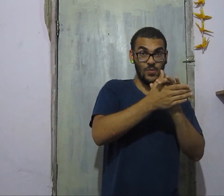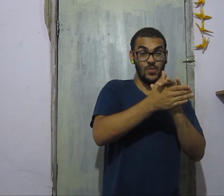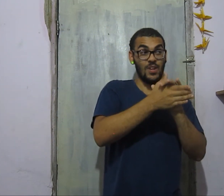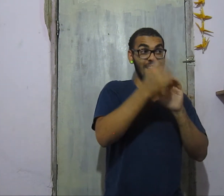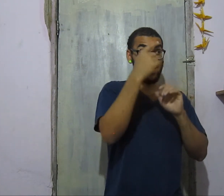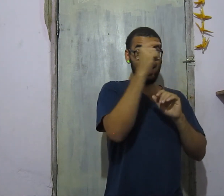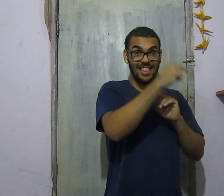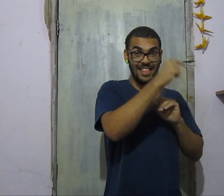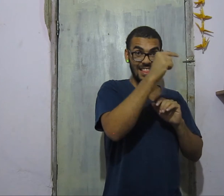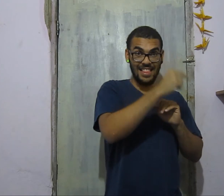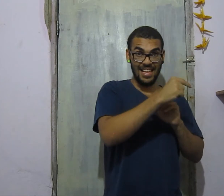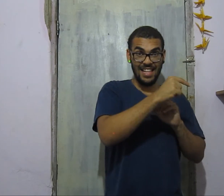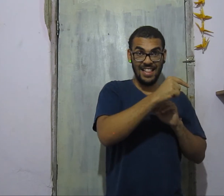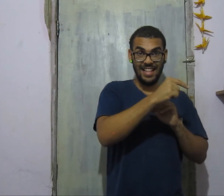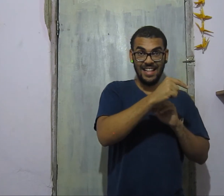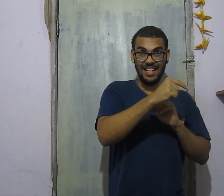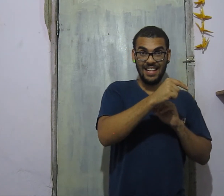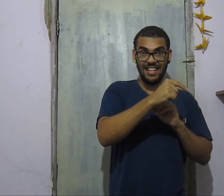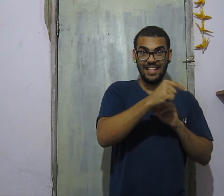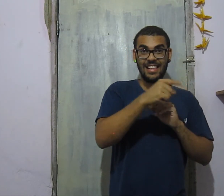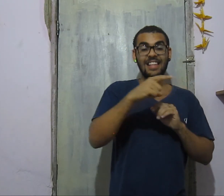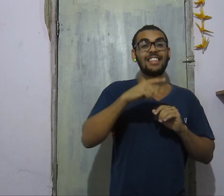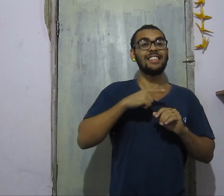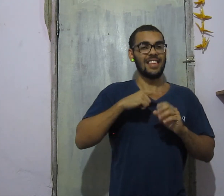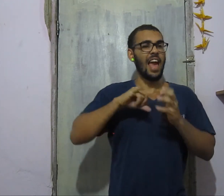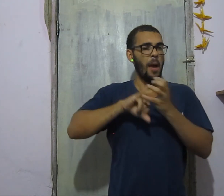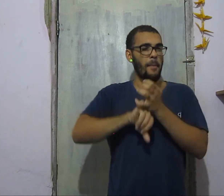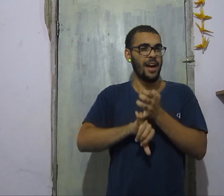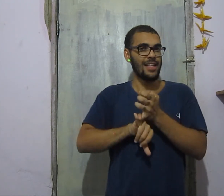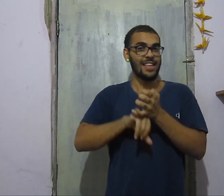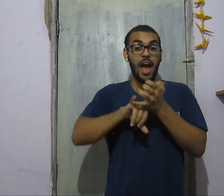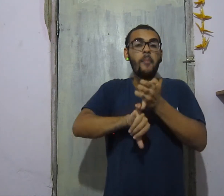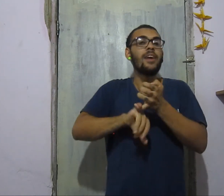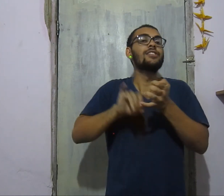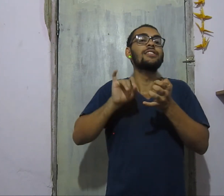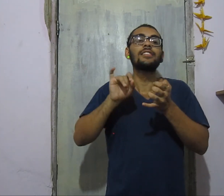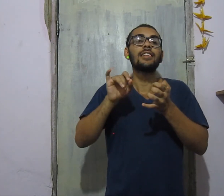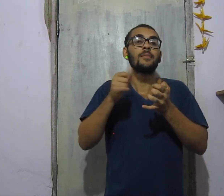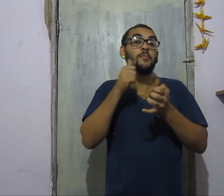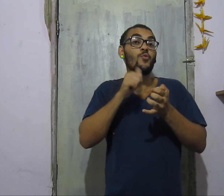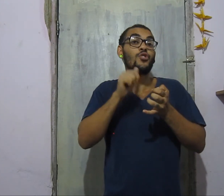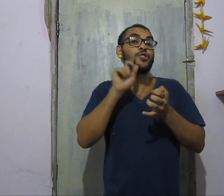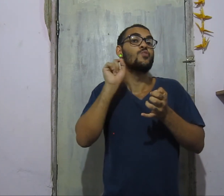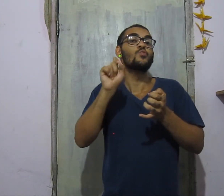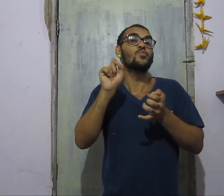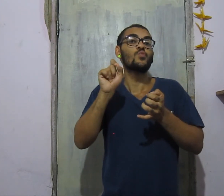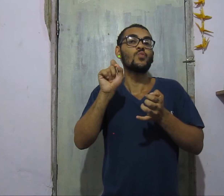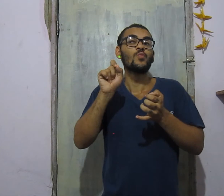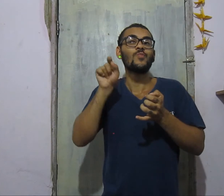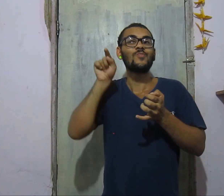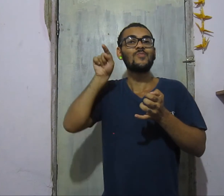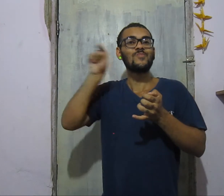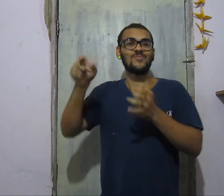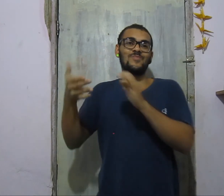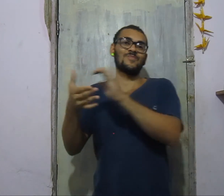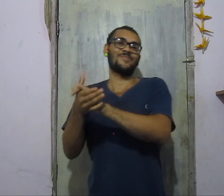Esse homem, né, na verdade, ele tá relacionado com o marido dela.